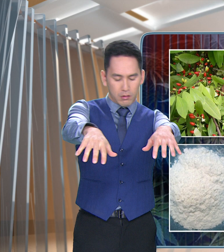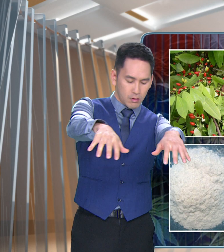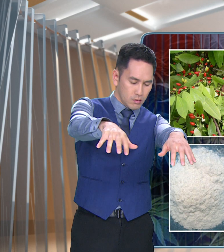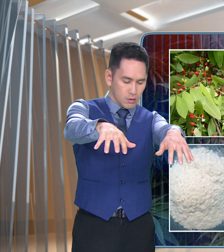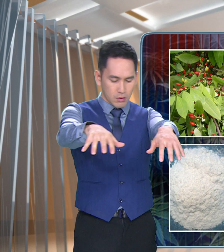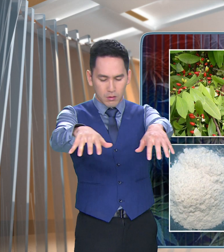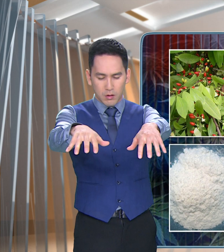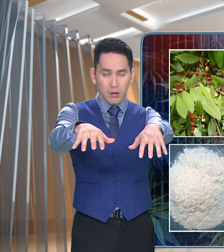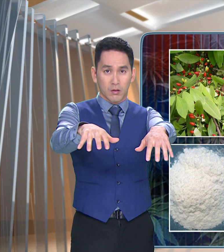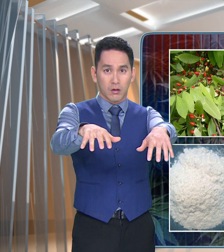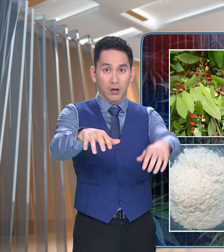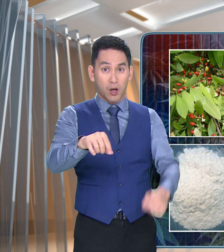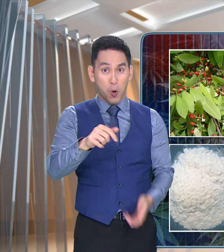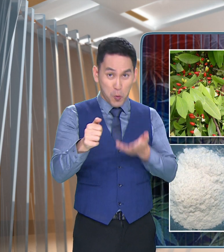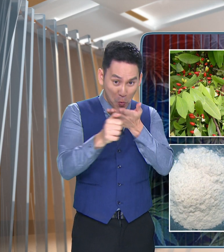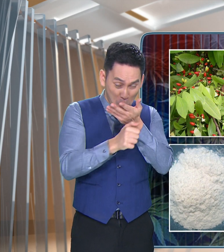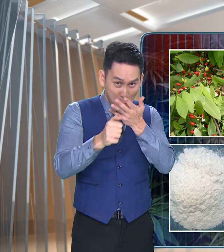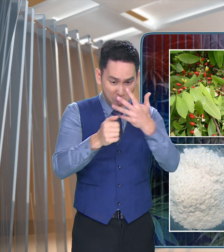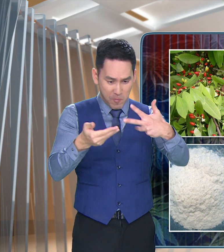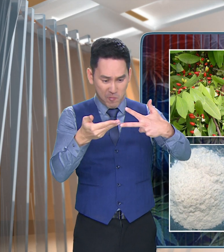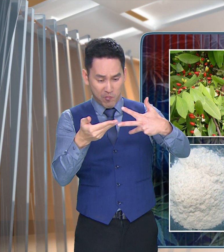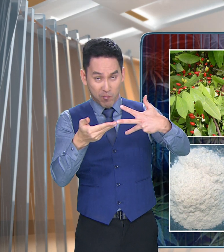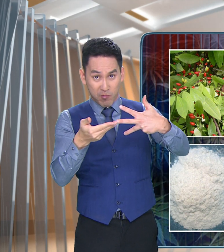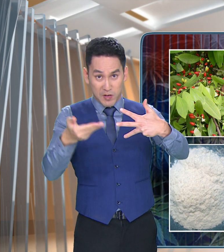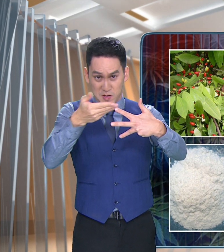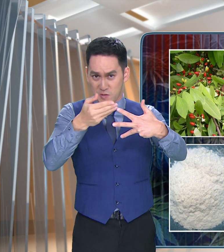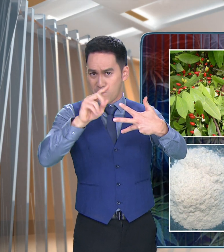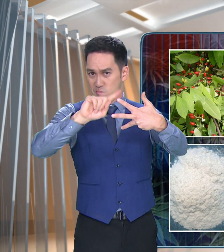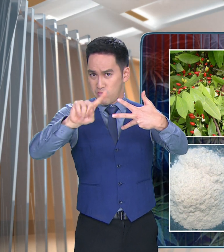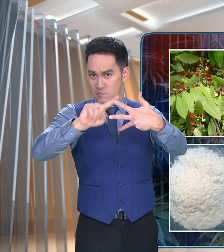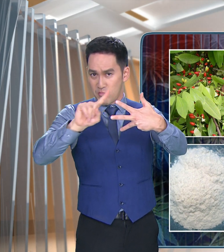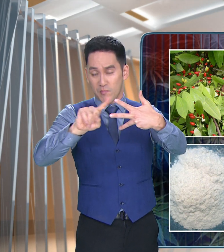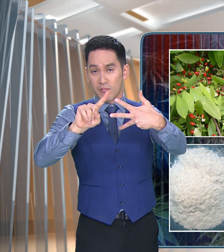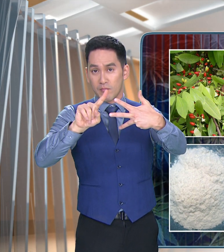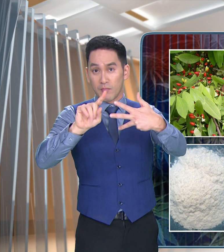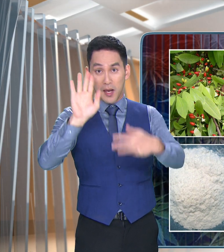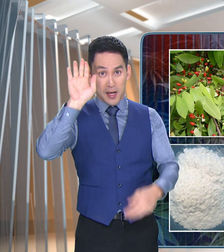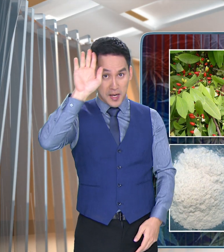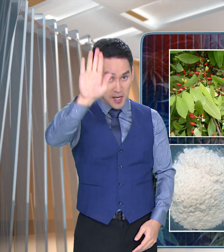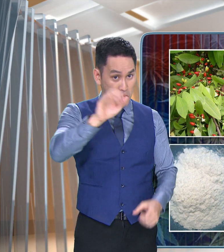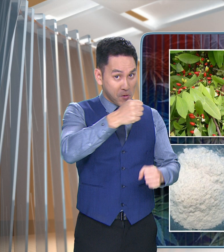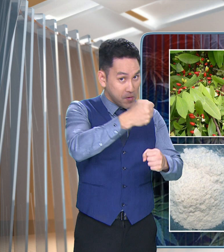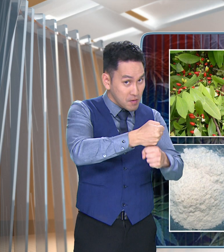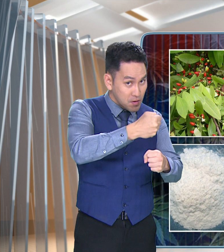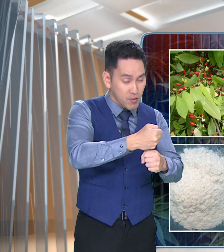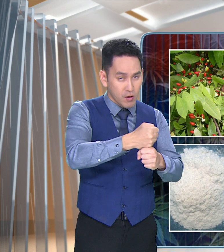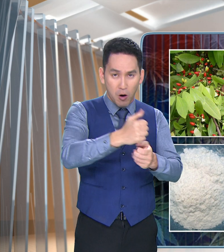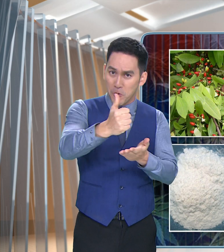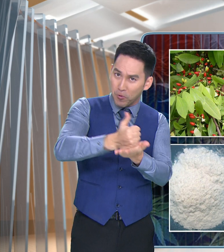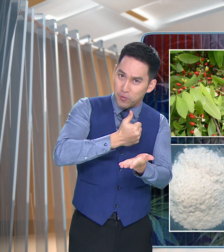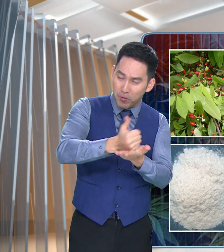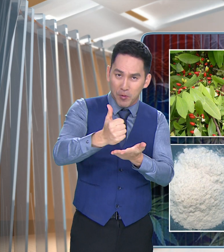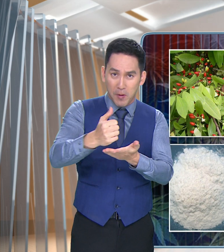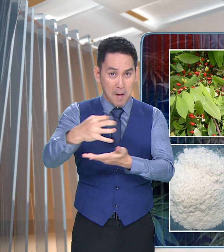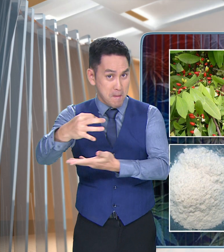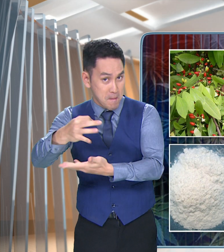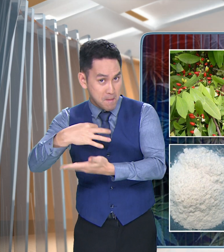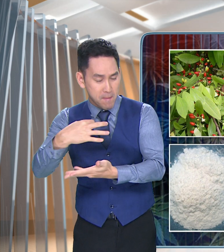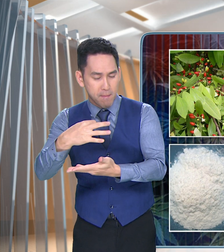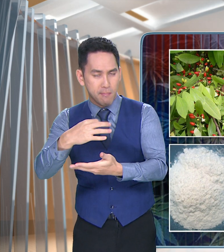未来，制造、运输或是贩卖，最重可处5期徒刑。